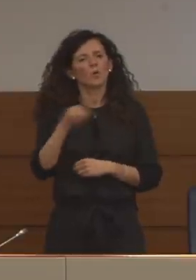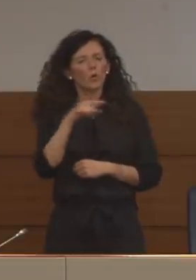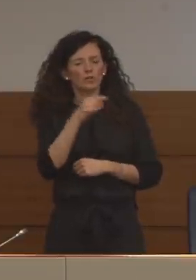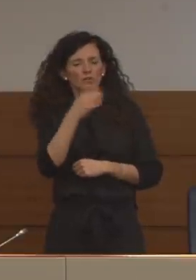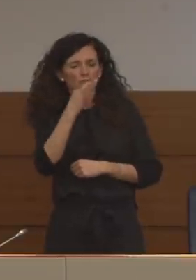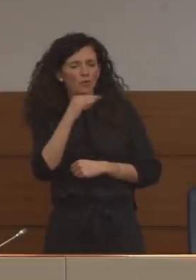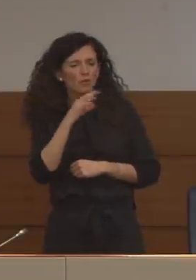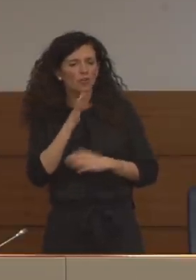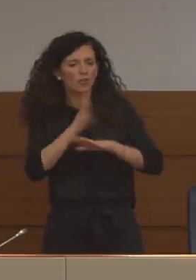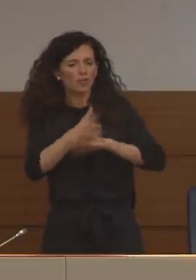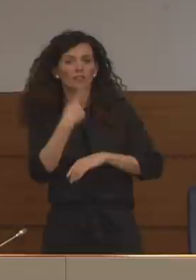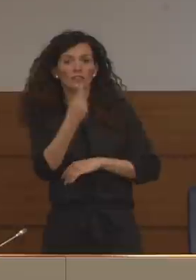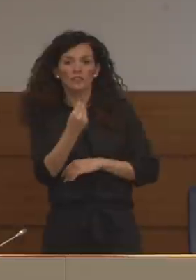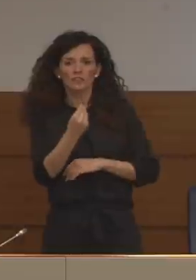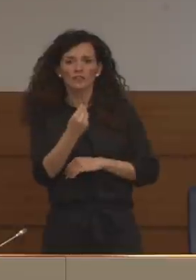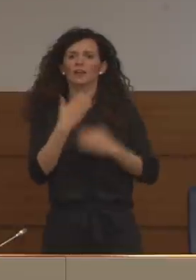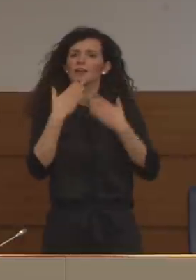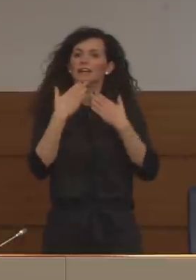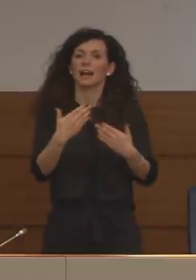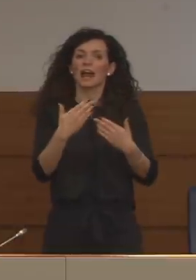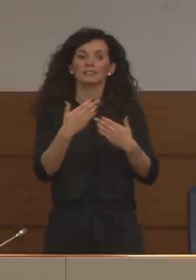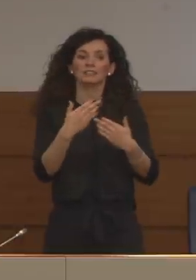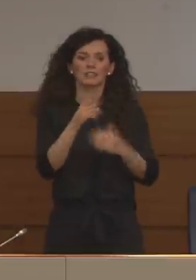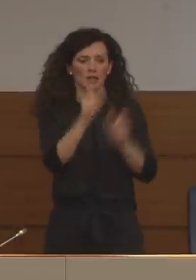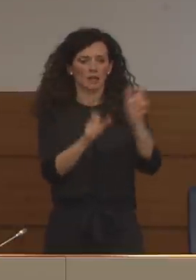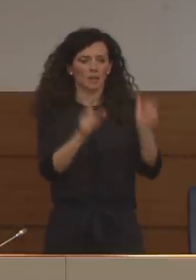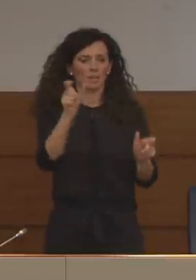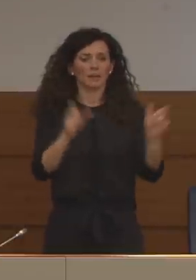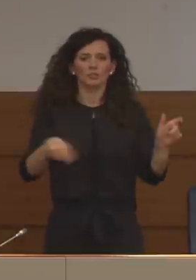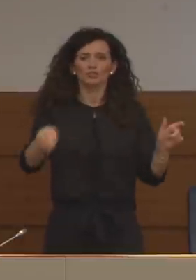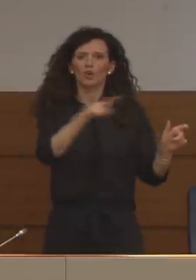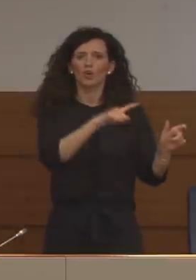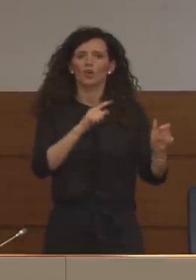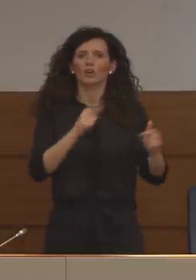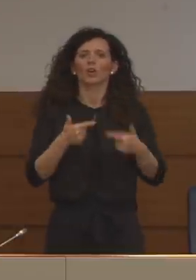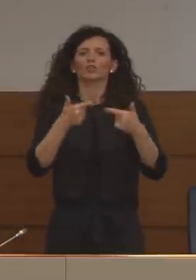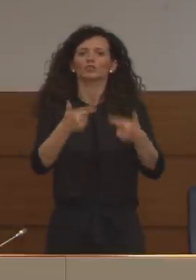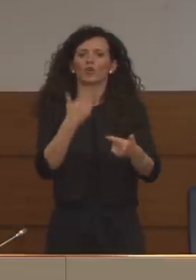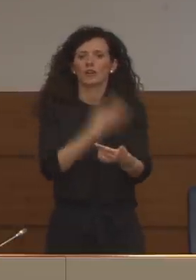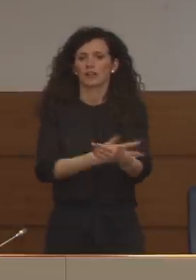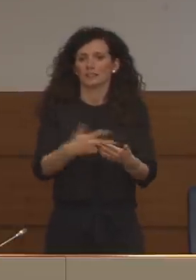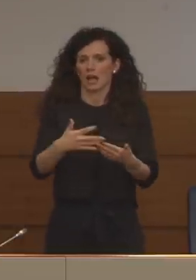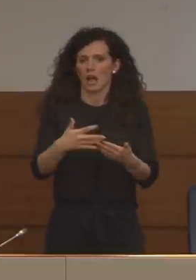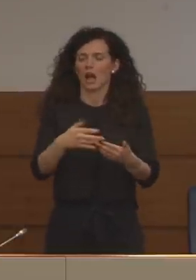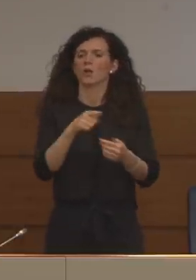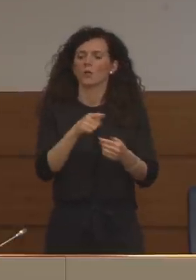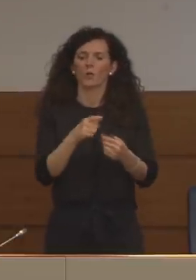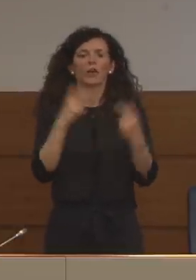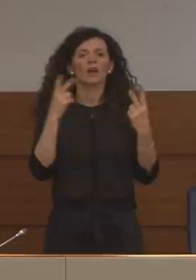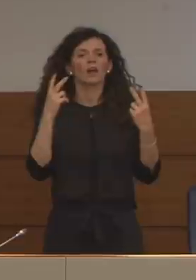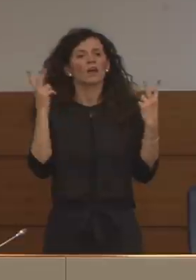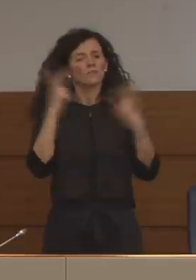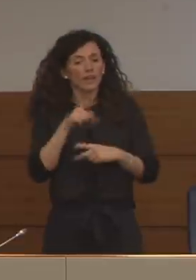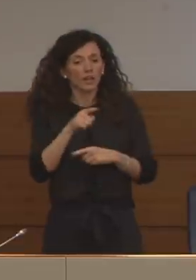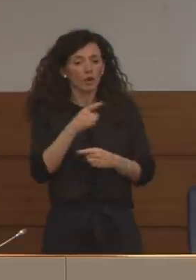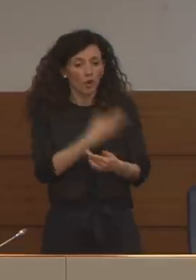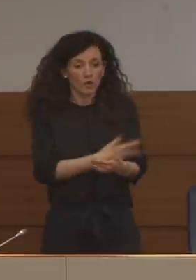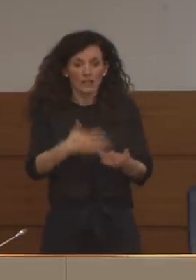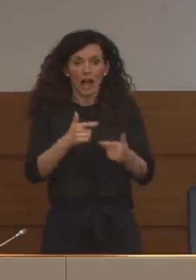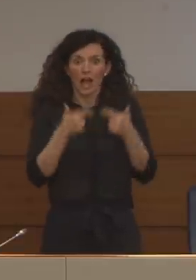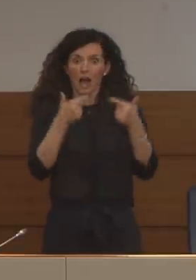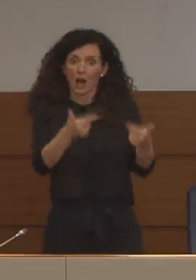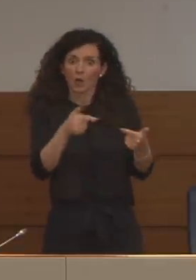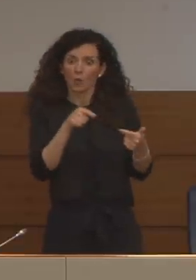ringraziamento ai donatori di sangue va detto chiaramente che la donazione di sangue